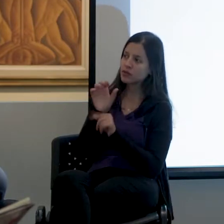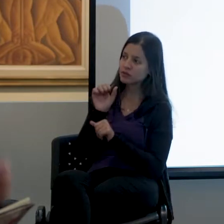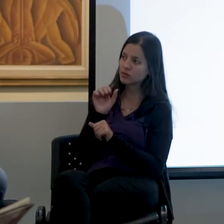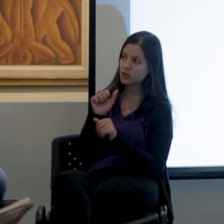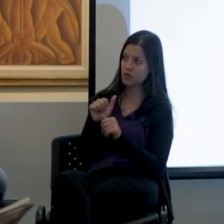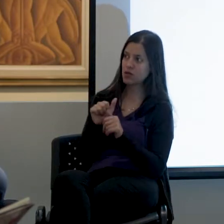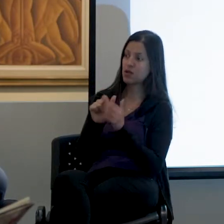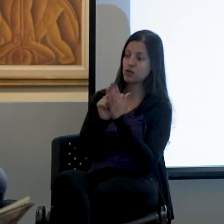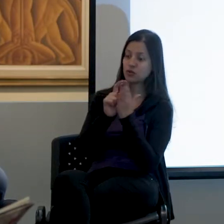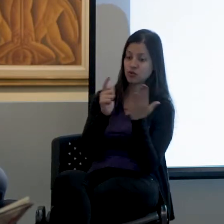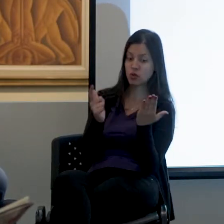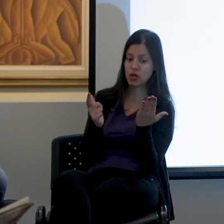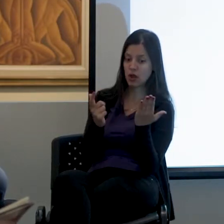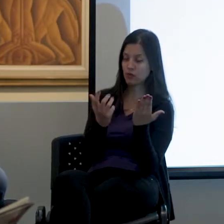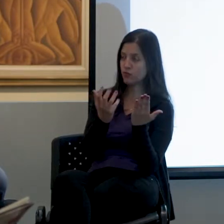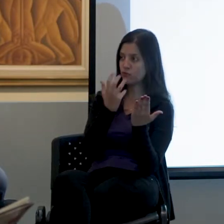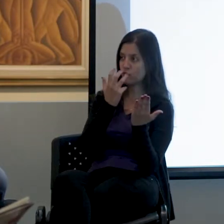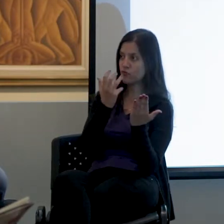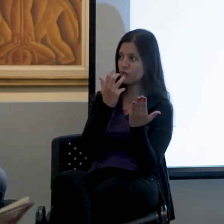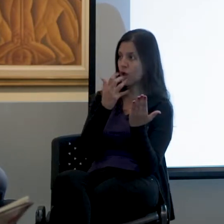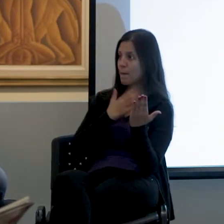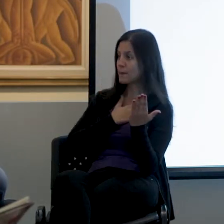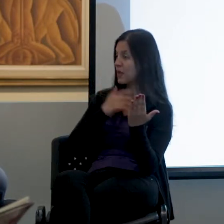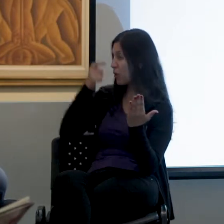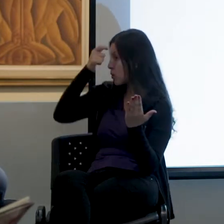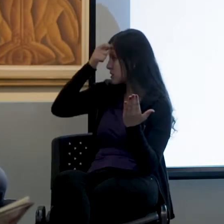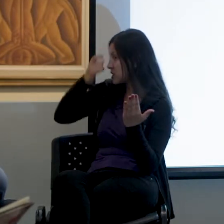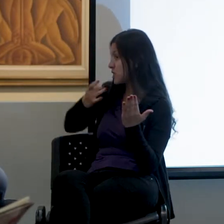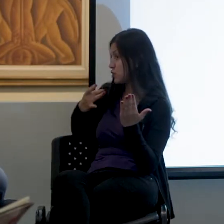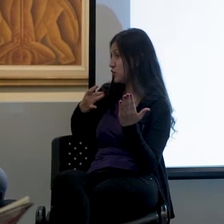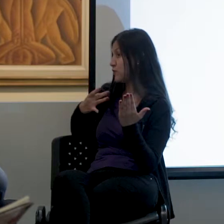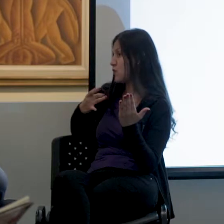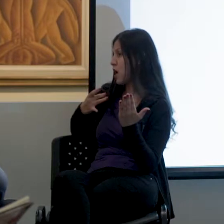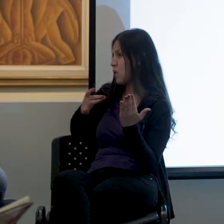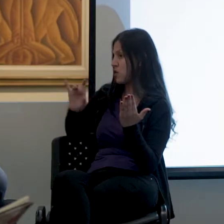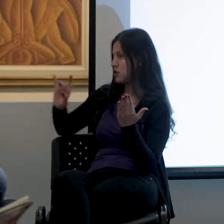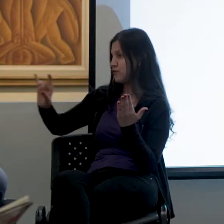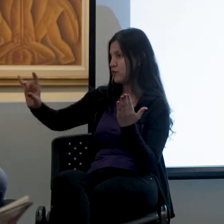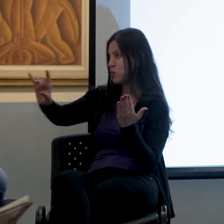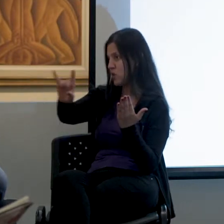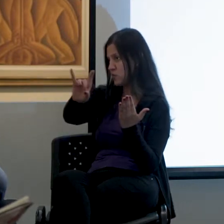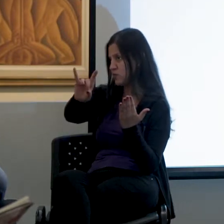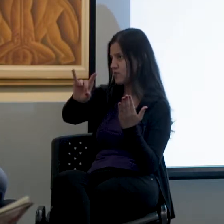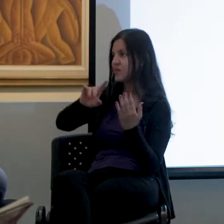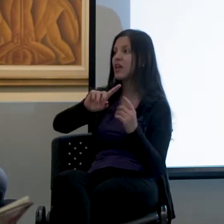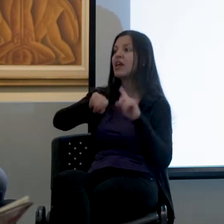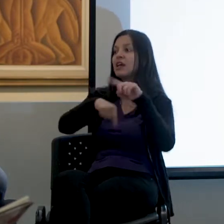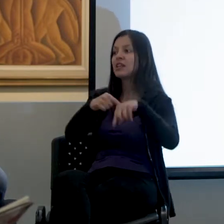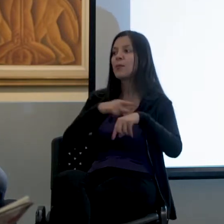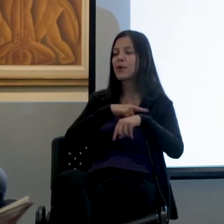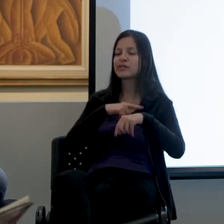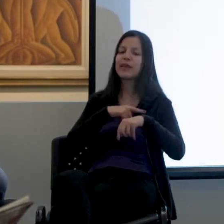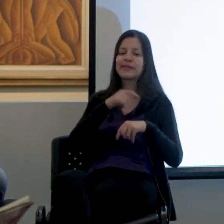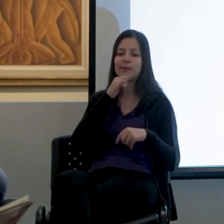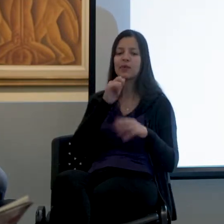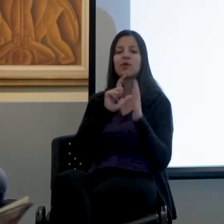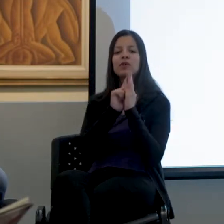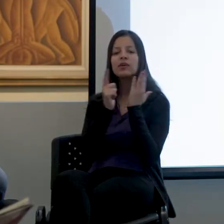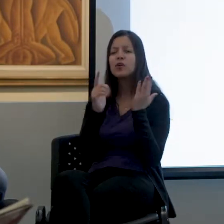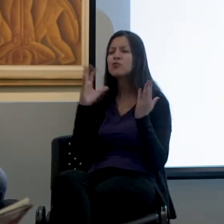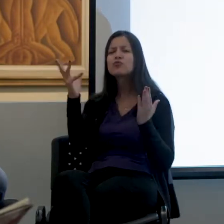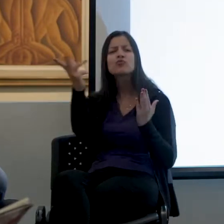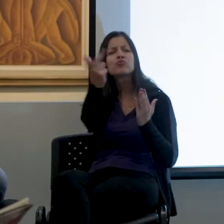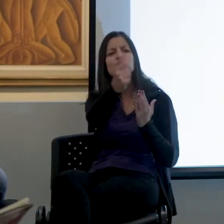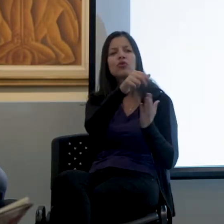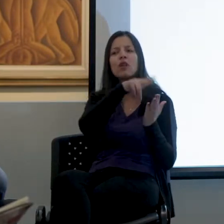as consciências individuais, nossas, quando tem uma ação comum, ler a mesma notícia, ler as